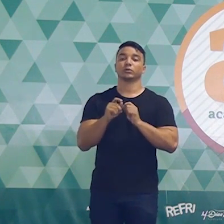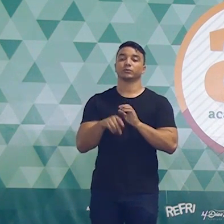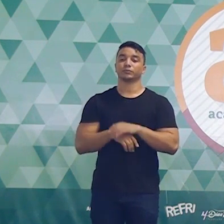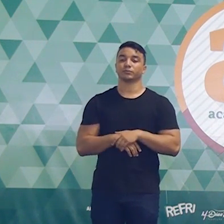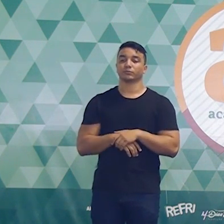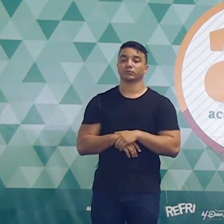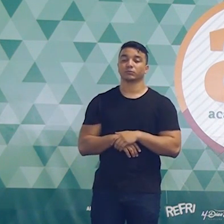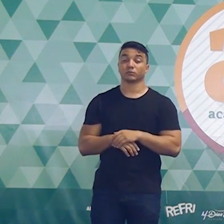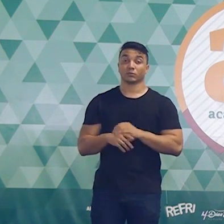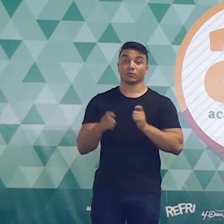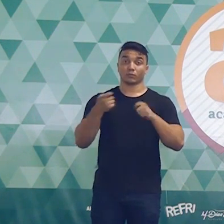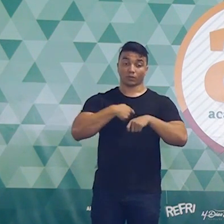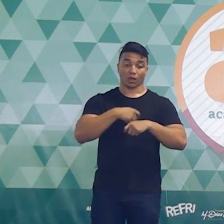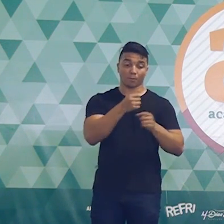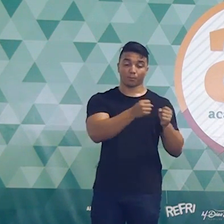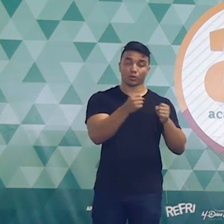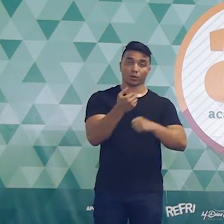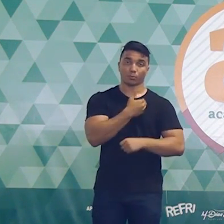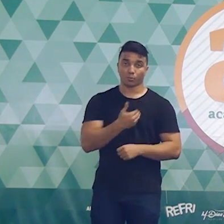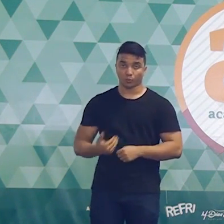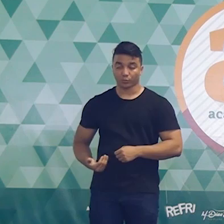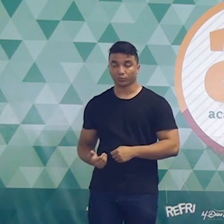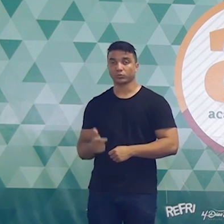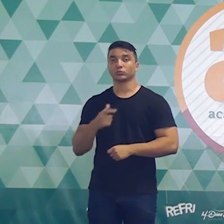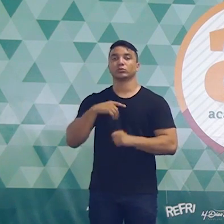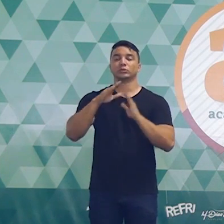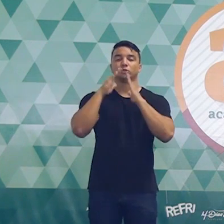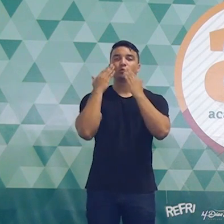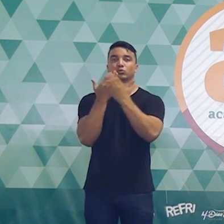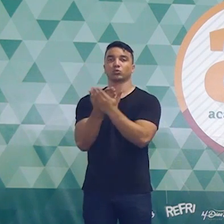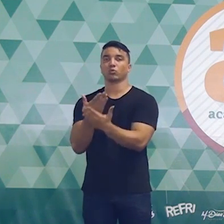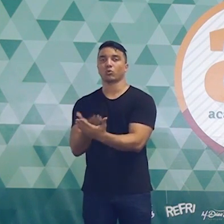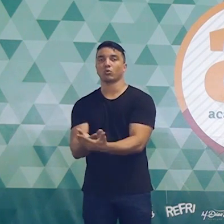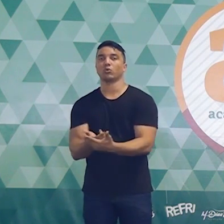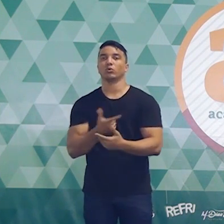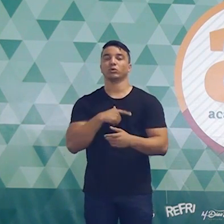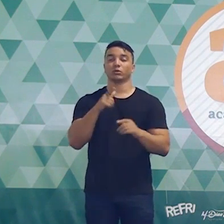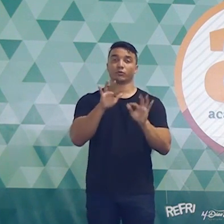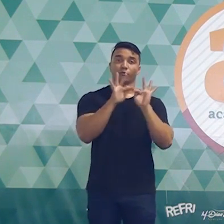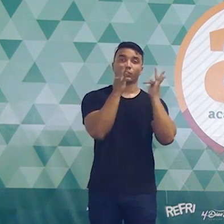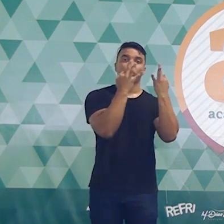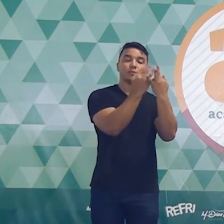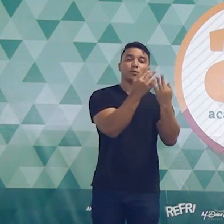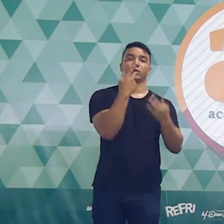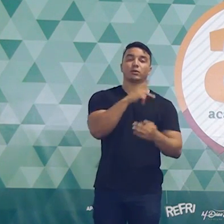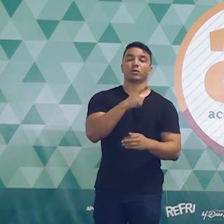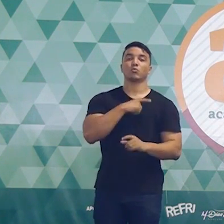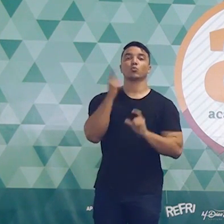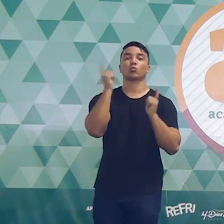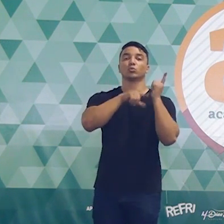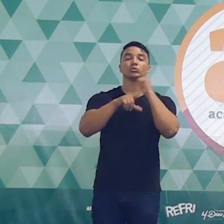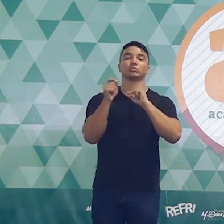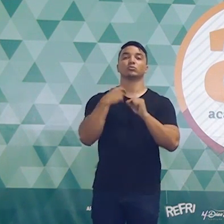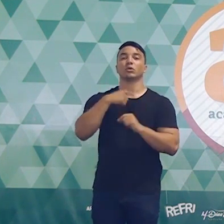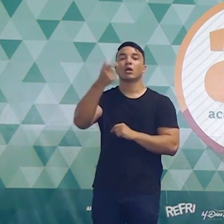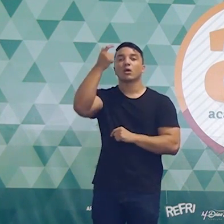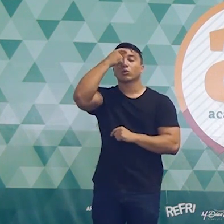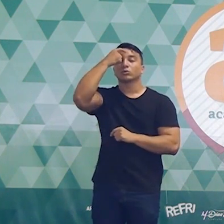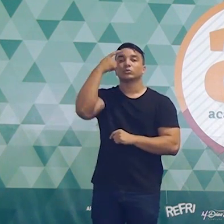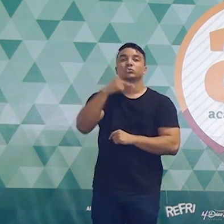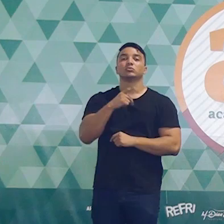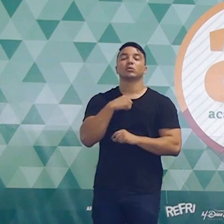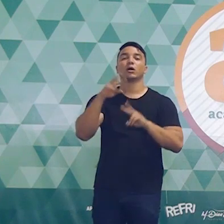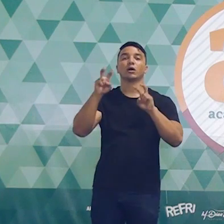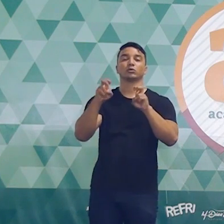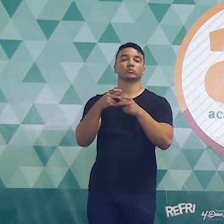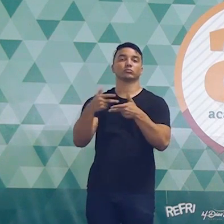ó: cabe ao poder público, cabe às escolas, cabe às famílias conscientizarem as pessoas sobre